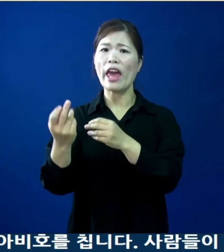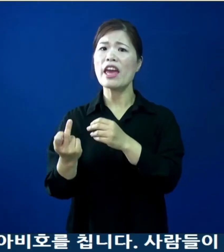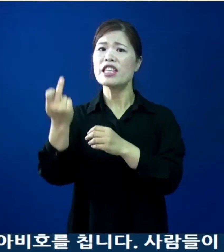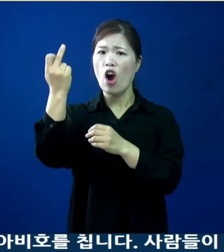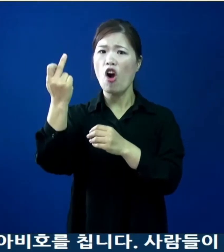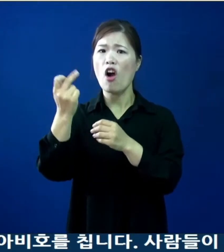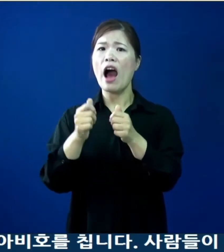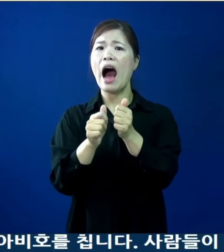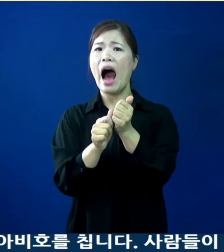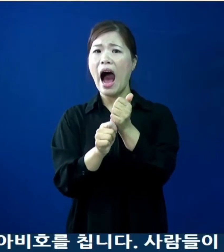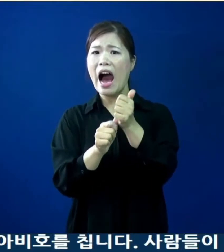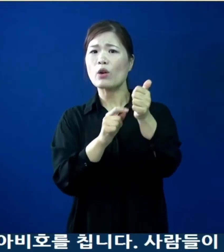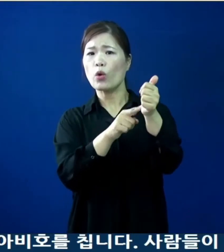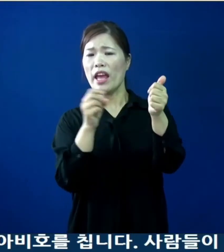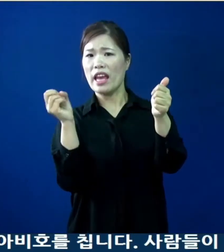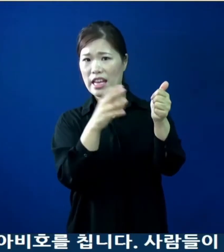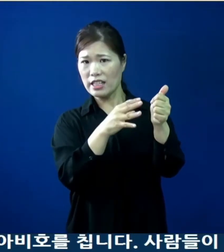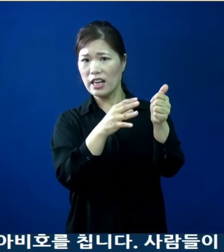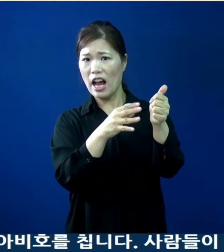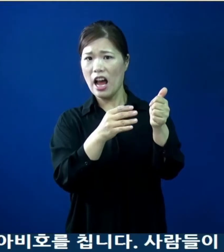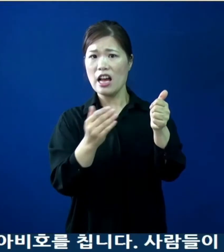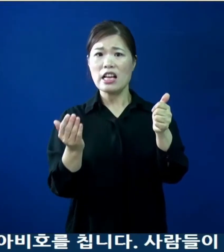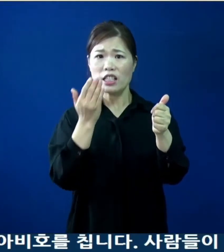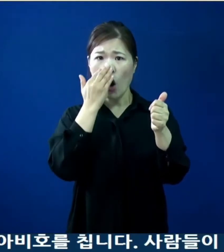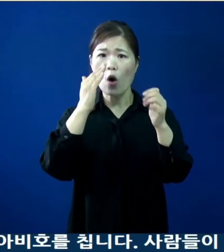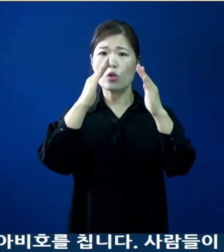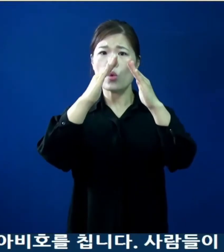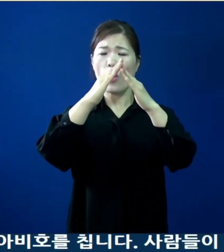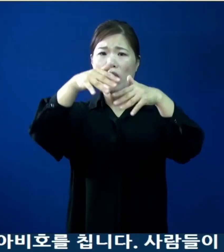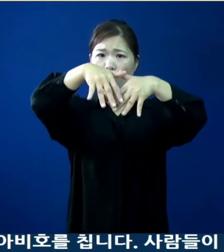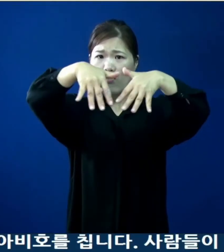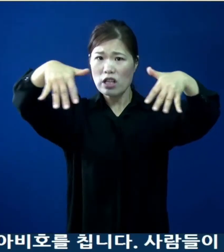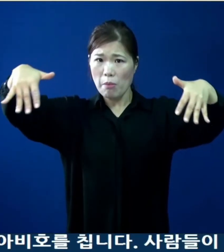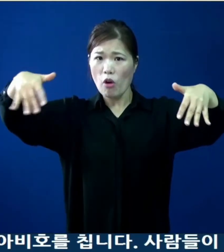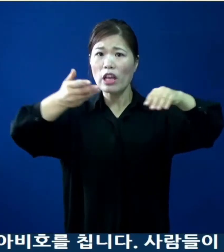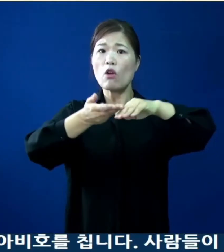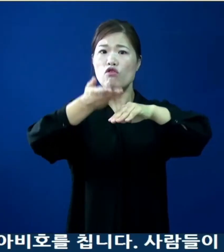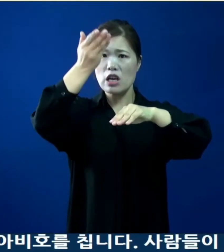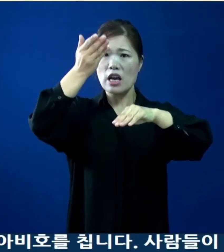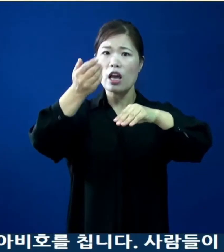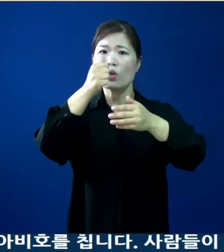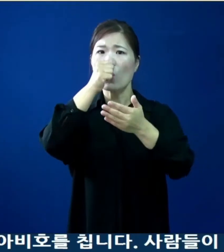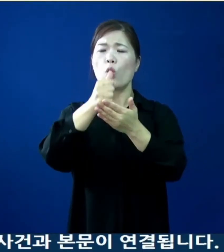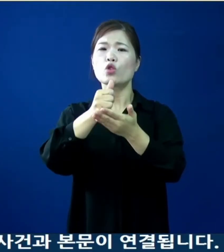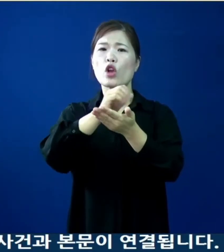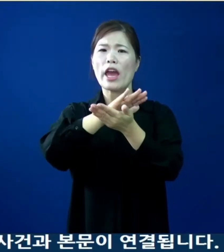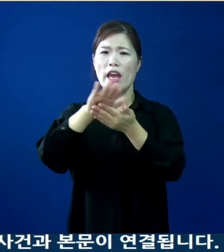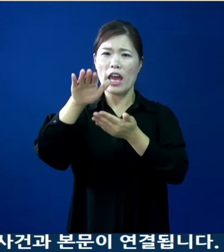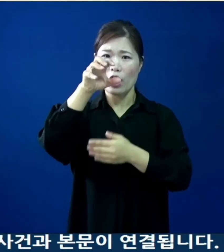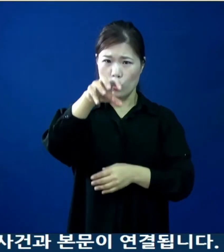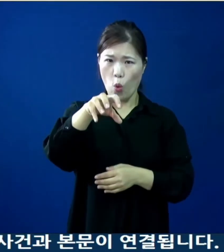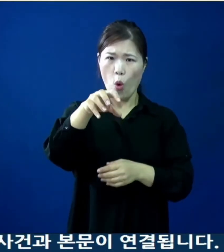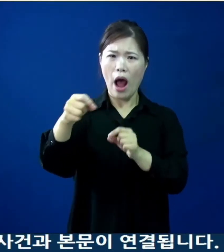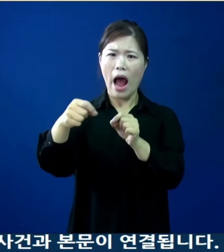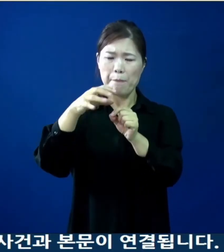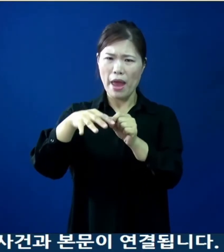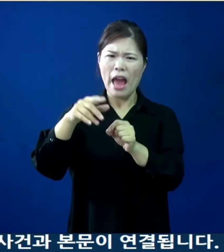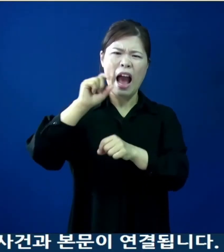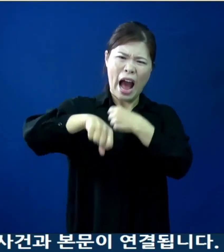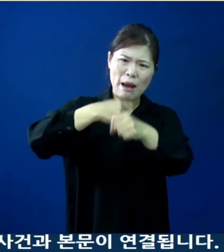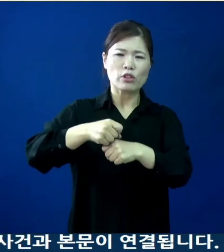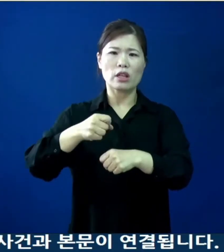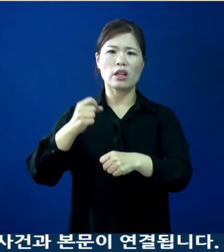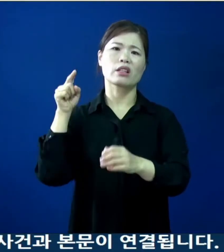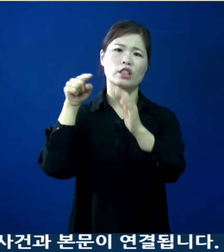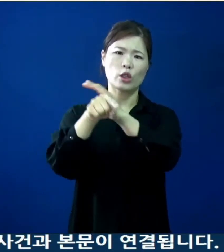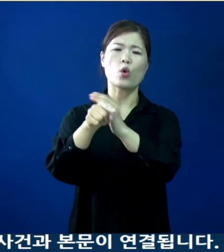아론에게 이르라. 성소의 휘장 안 법궤 위 속죄소 앞에 아무 때나 들어오지